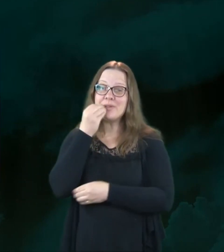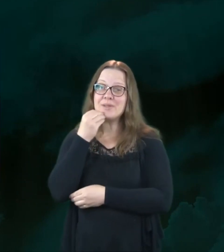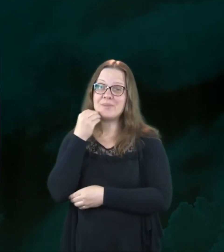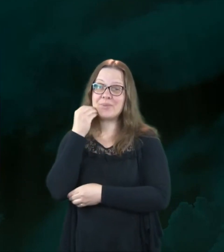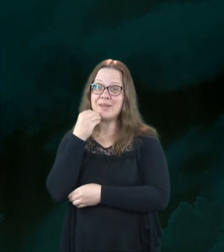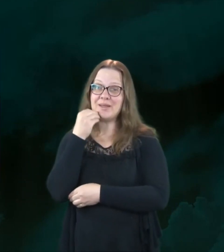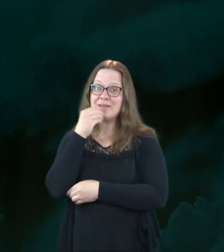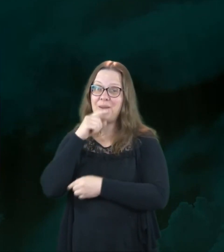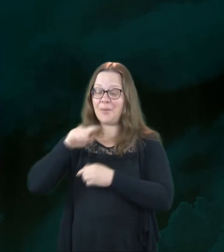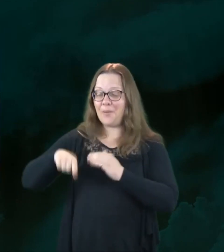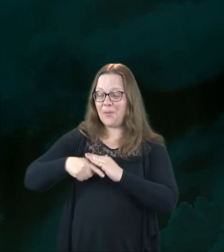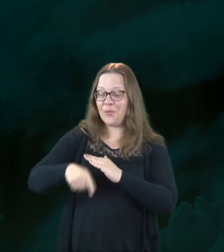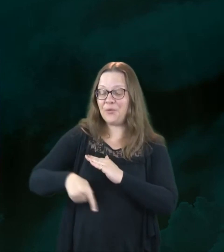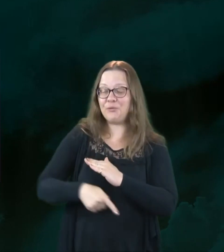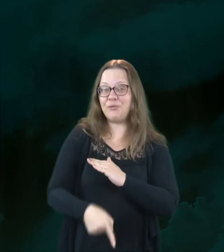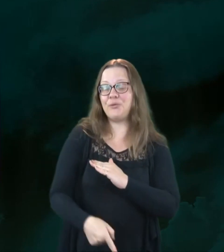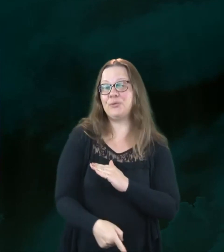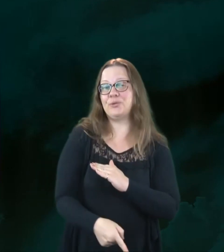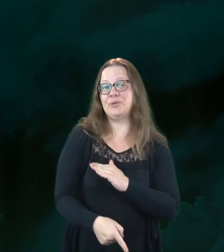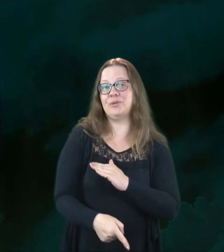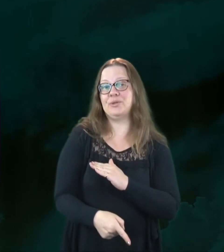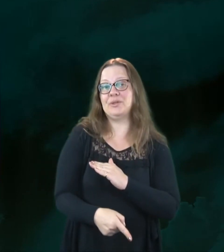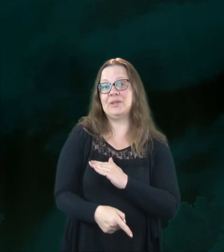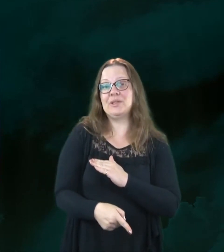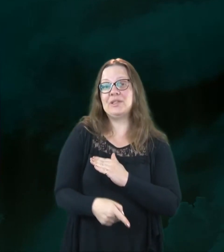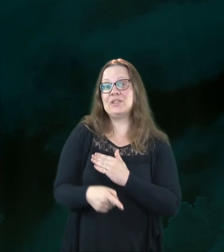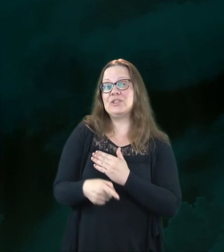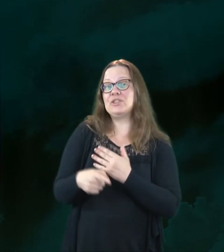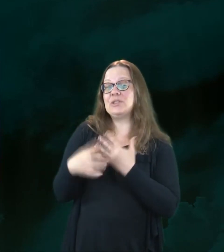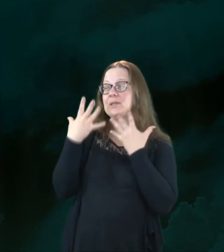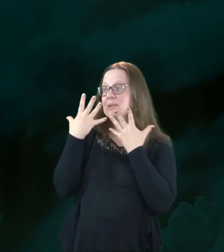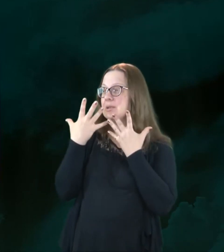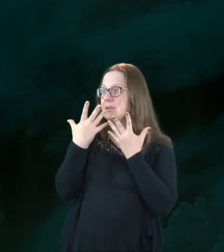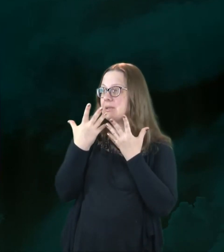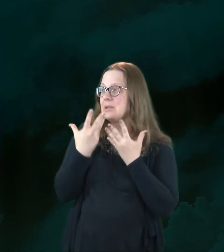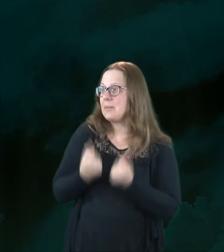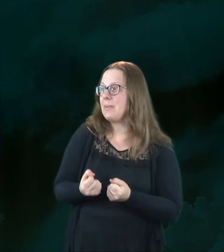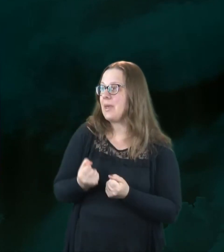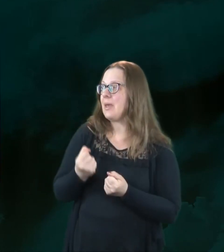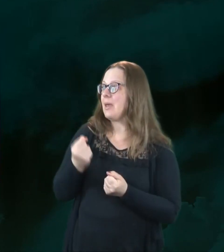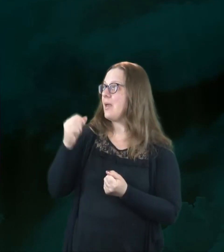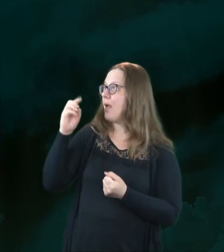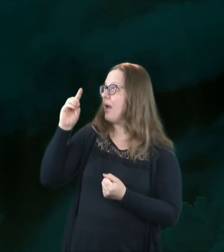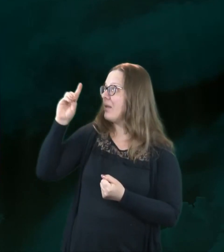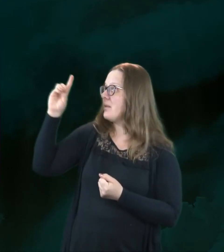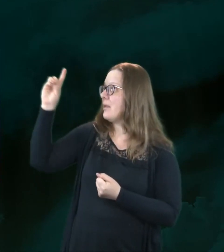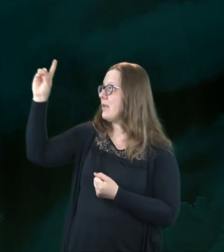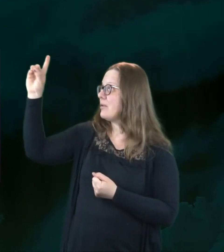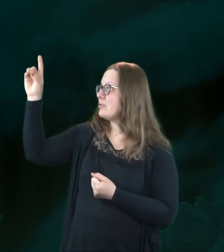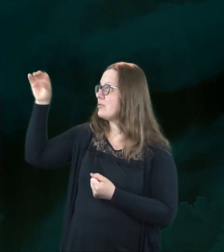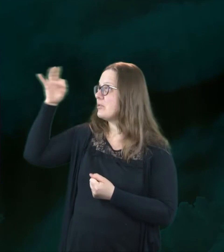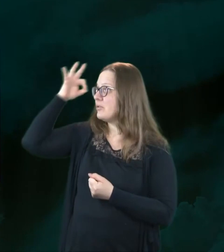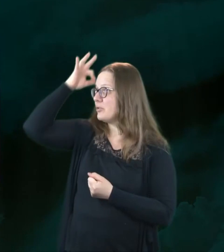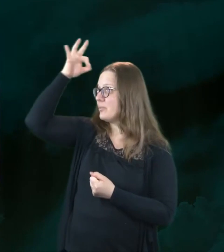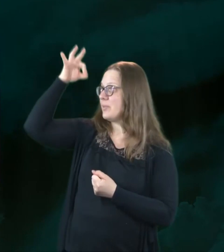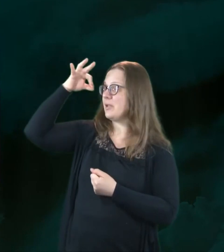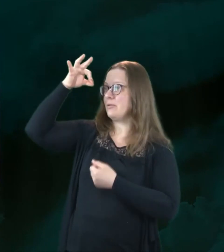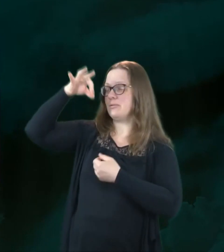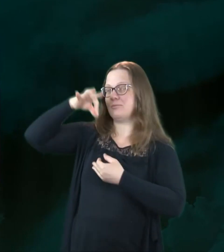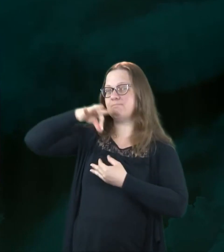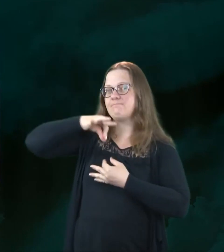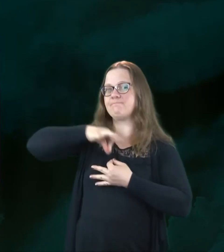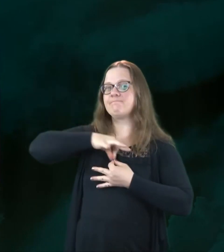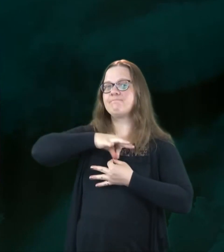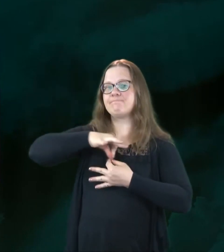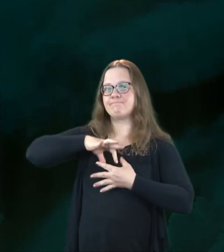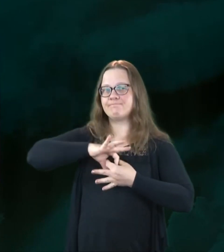do Espírito, a nível de receber a sua vida, a vida de Deus e a natureza de Deus. Irmãos,